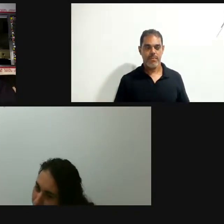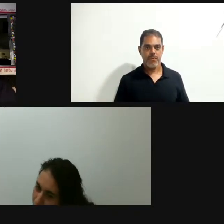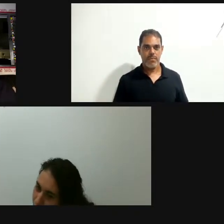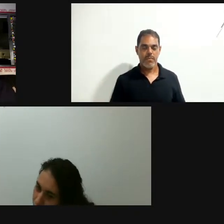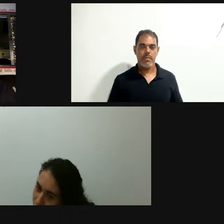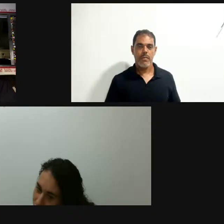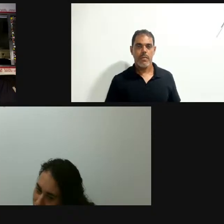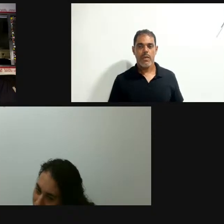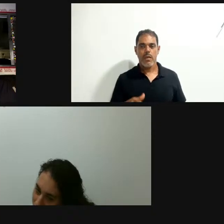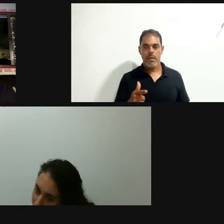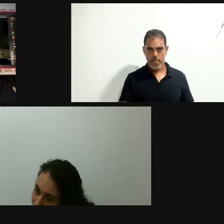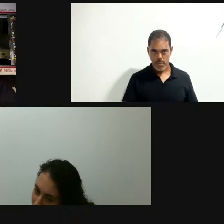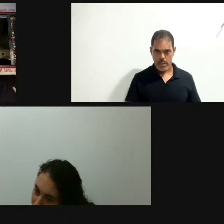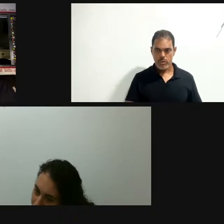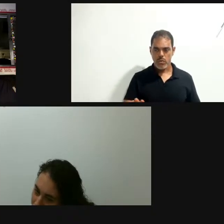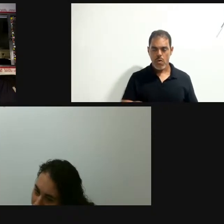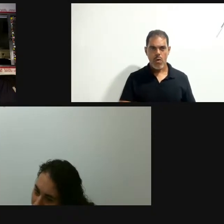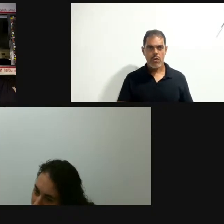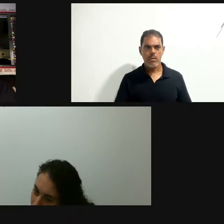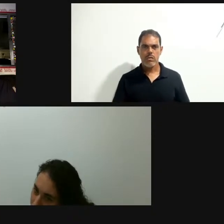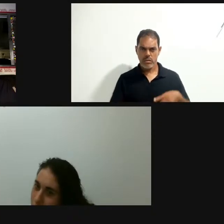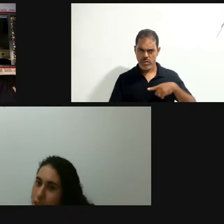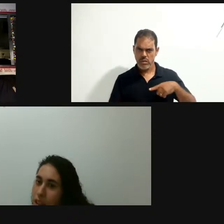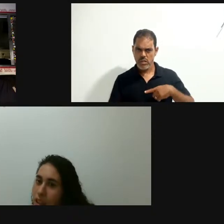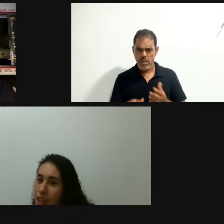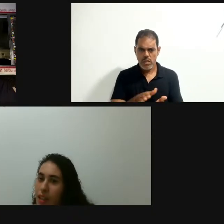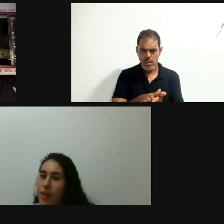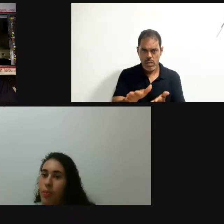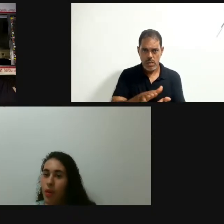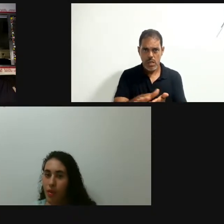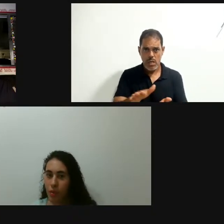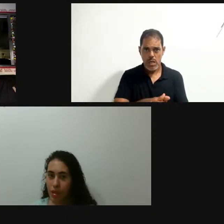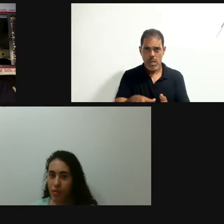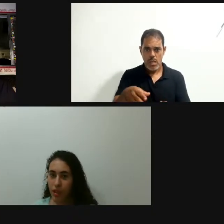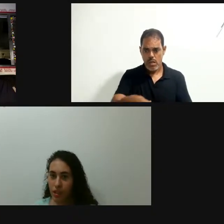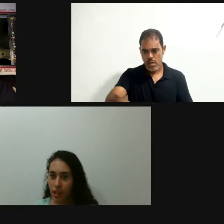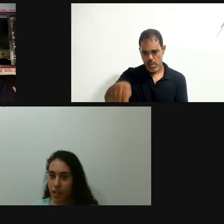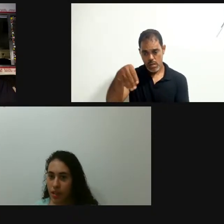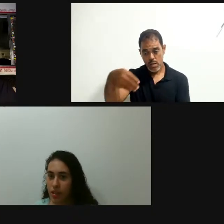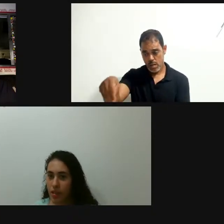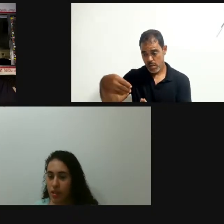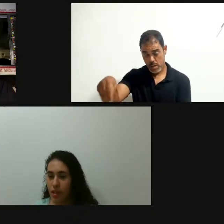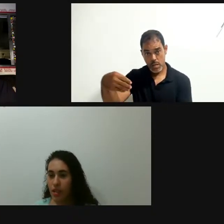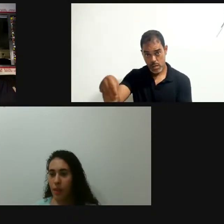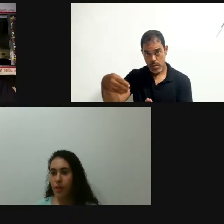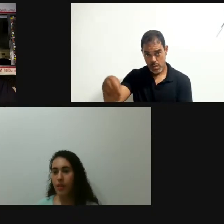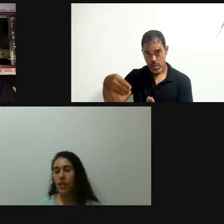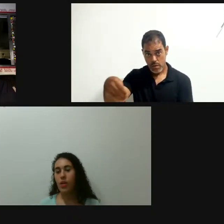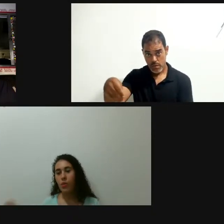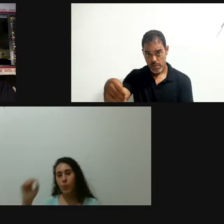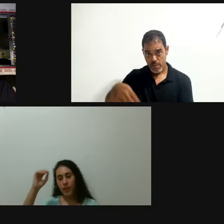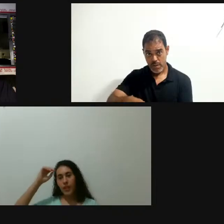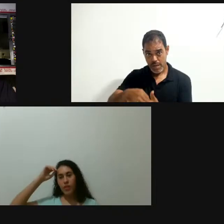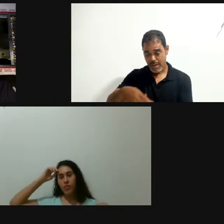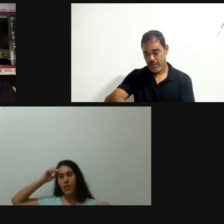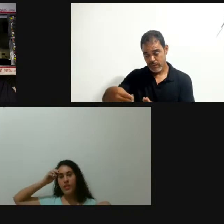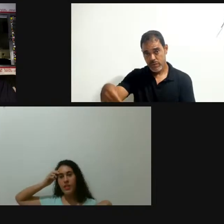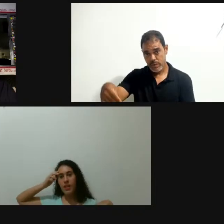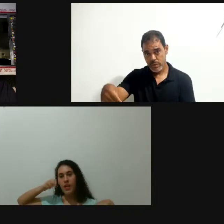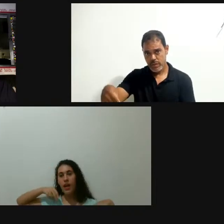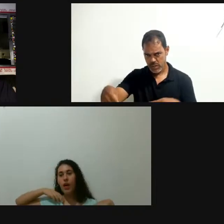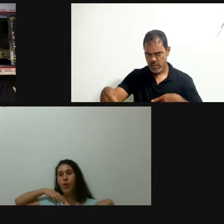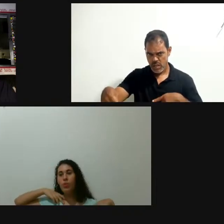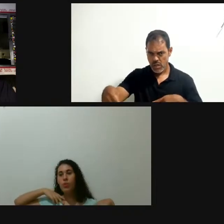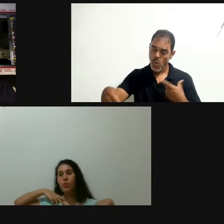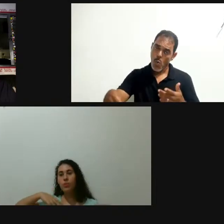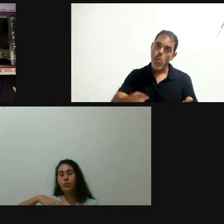Vai ter versão física. Eu falei também que provavelmente vai ter. Sim, eu pretendo